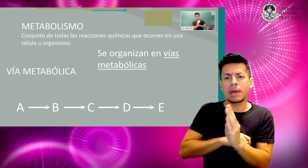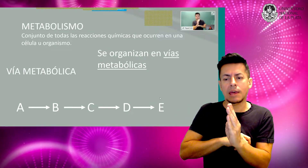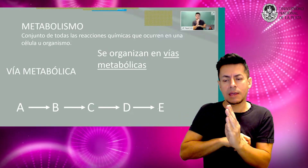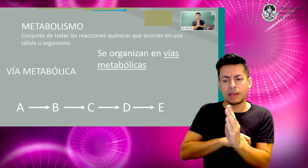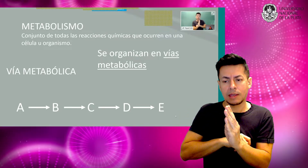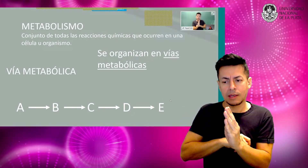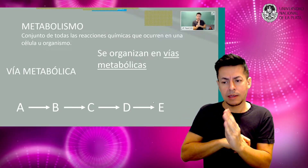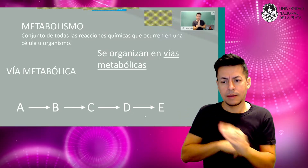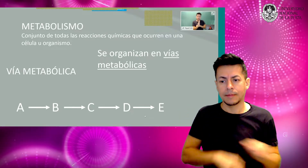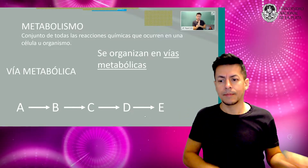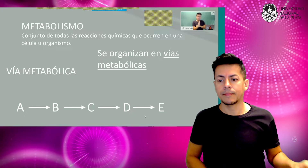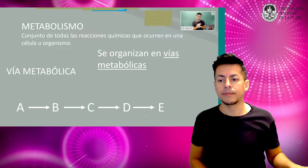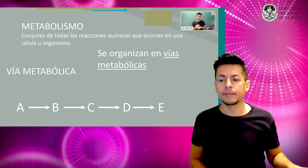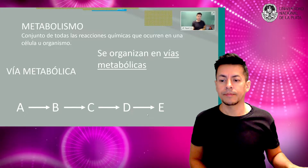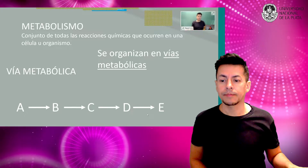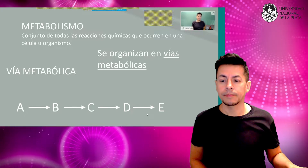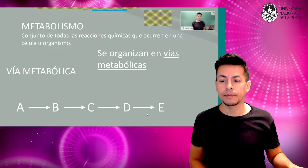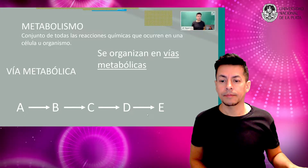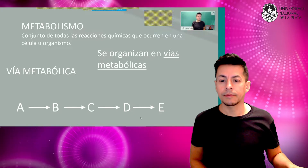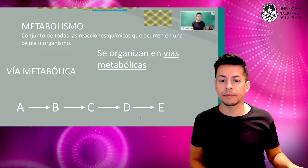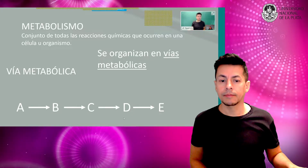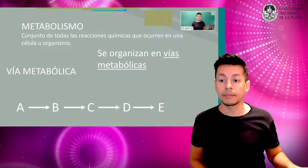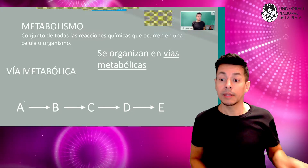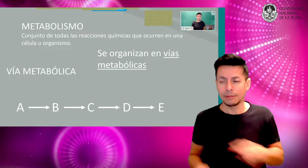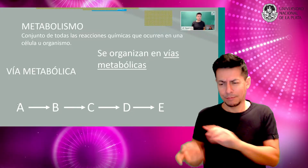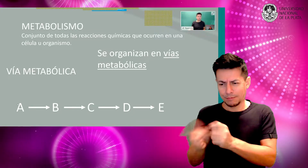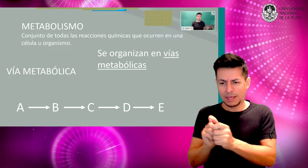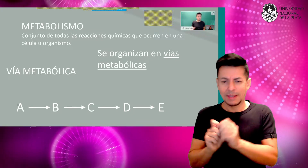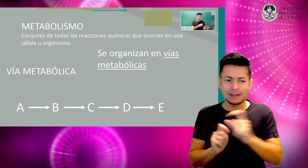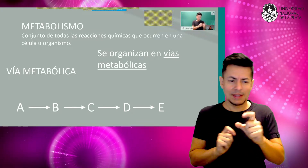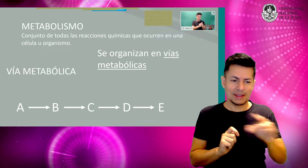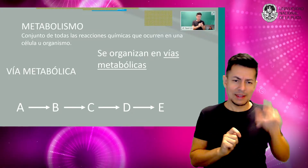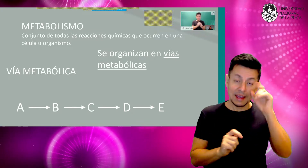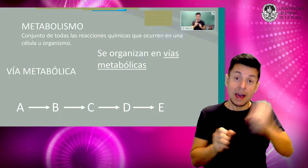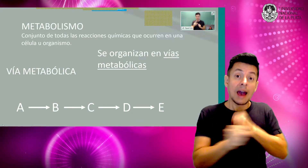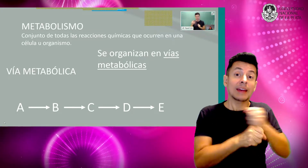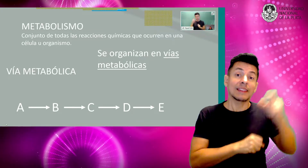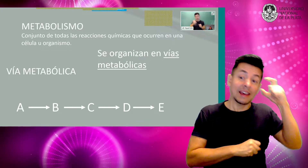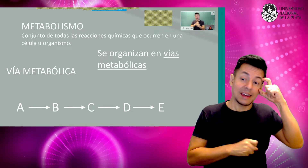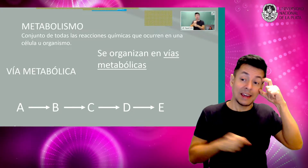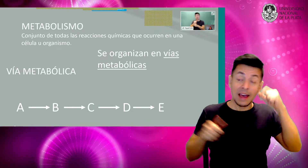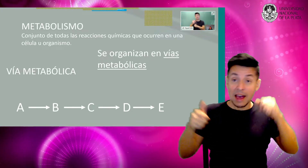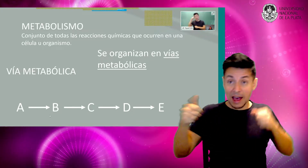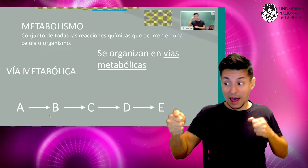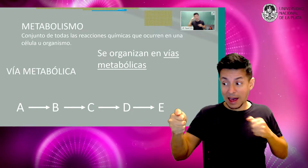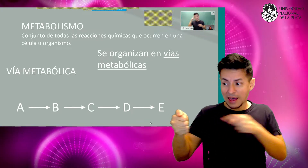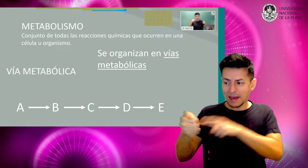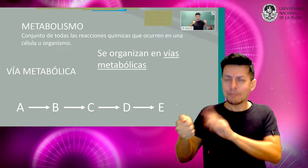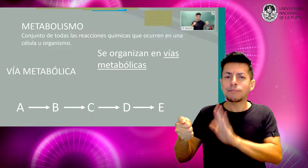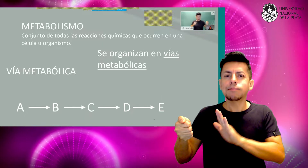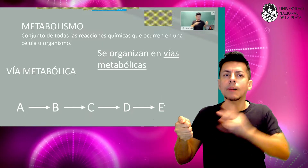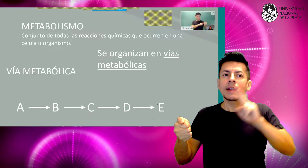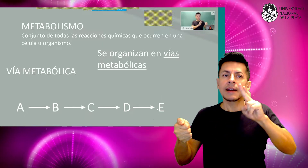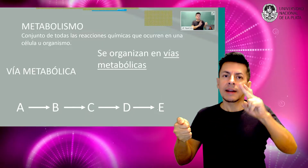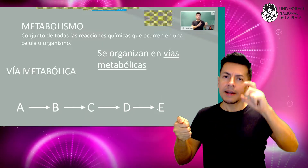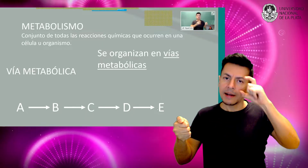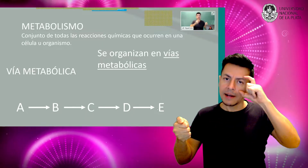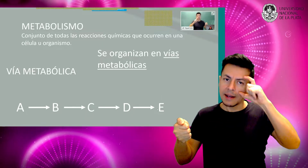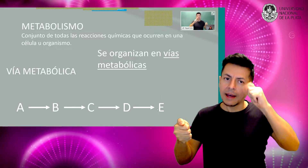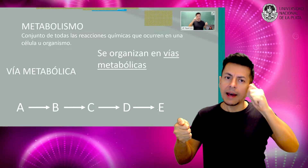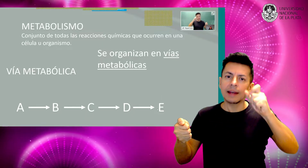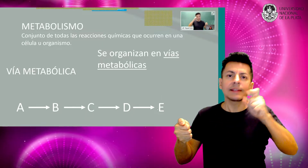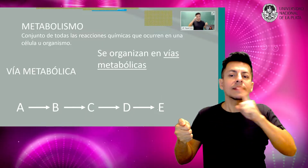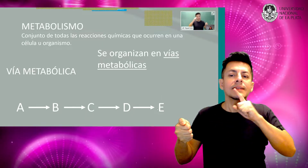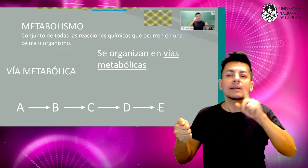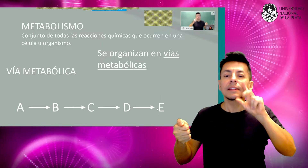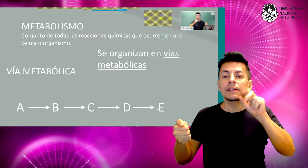producto metabólico E. ¿Sí? Entonces, A sería el reactivo y E,